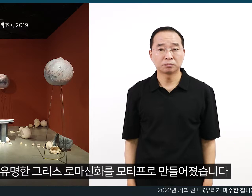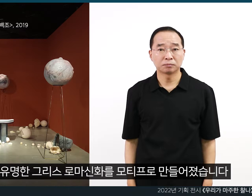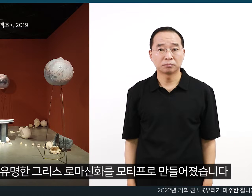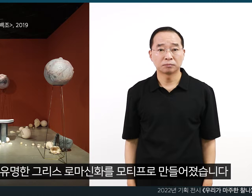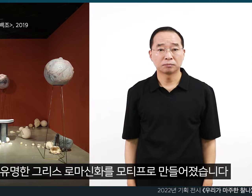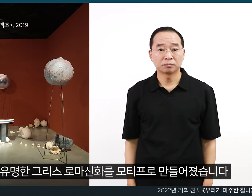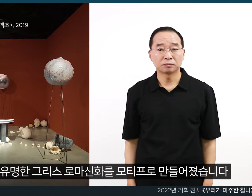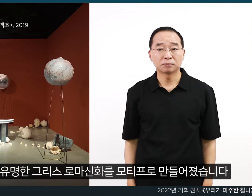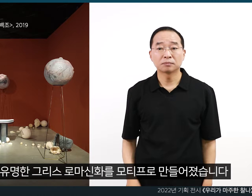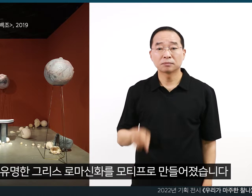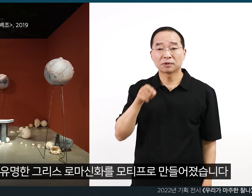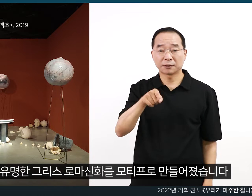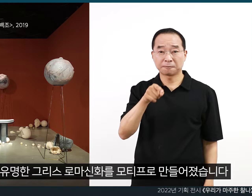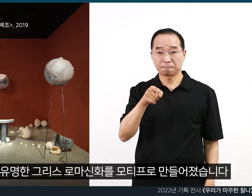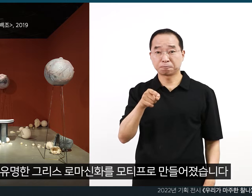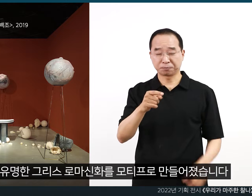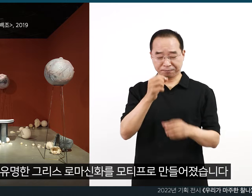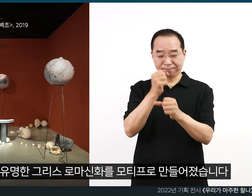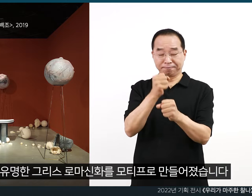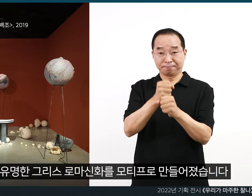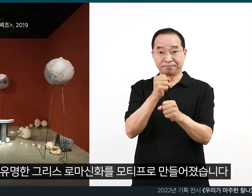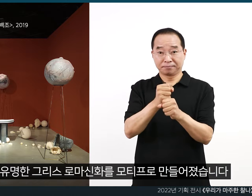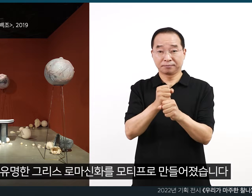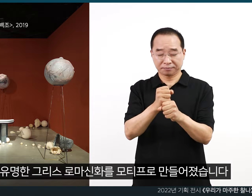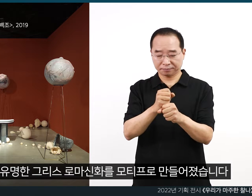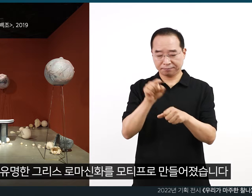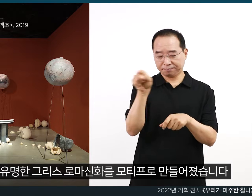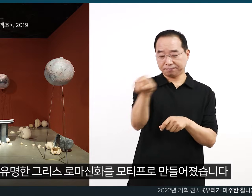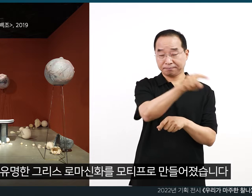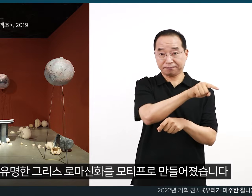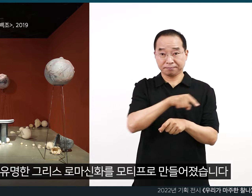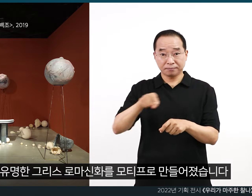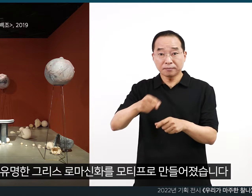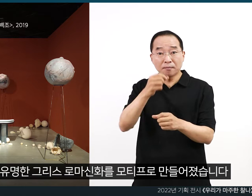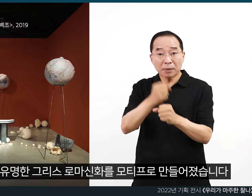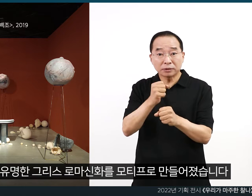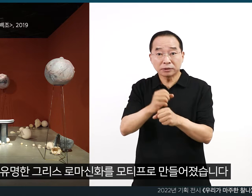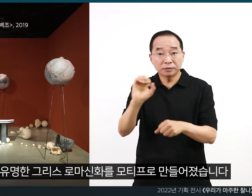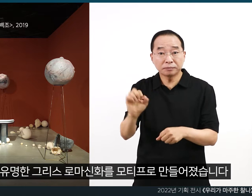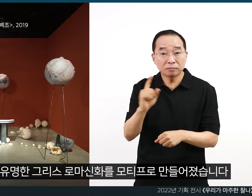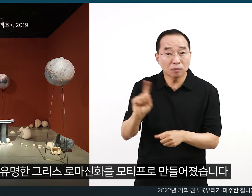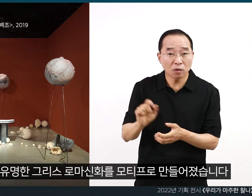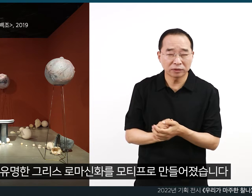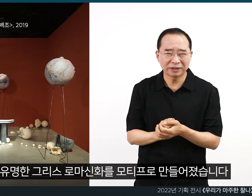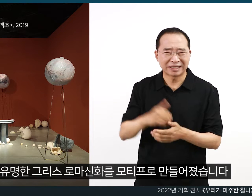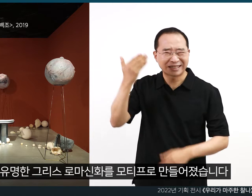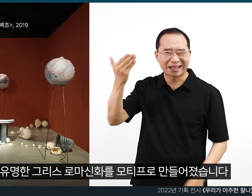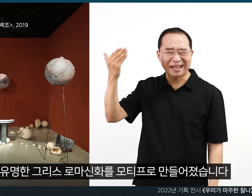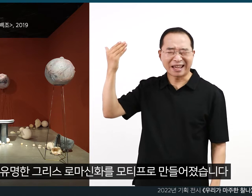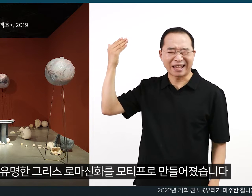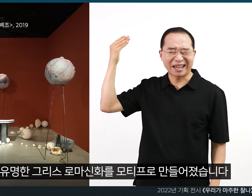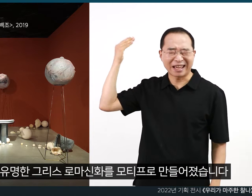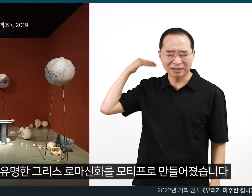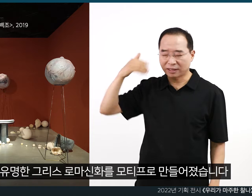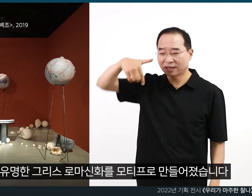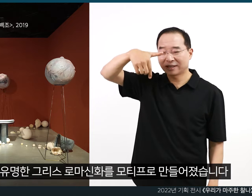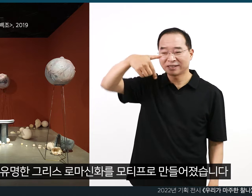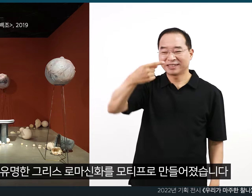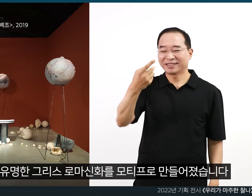이 조각 작품들은 유명한 그리스 로마 신화를 모티프로 만들어졌습니다.